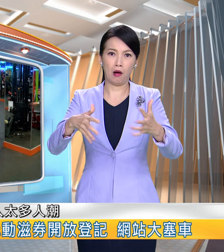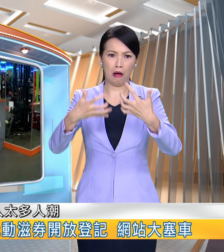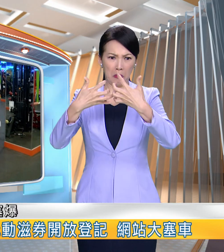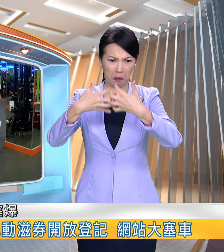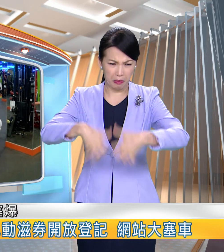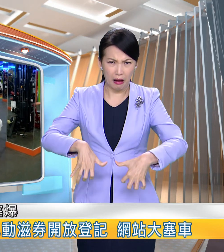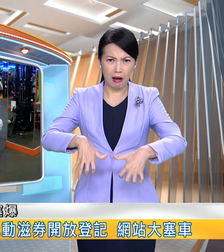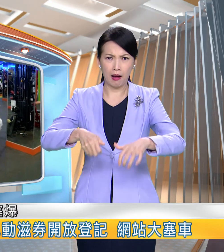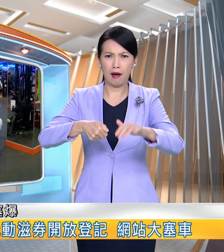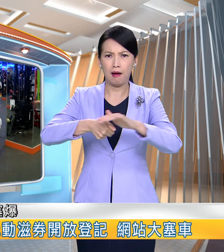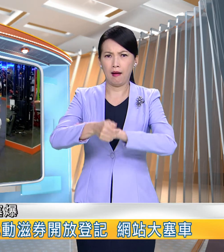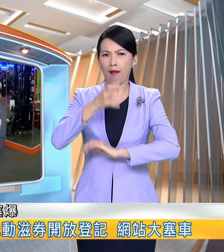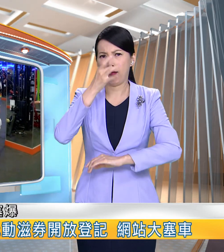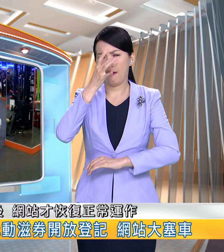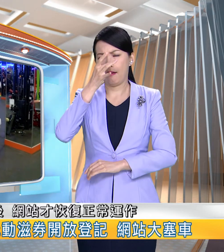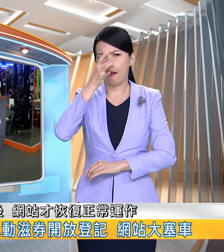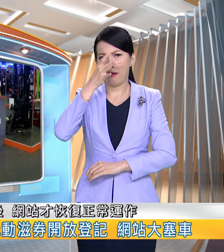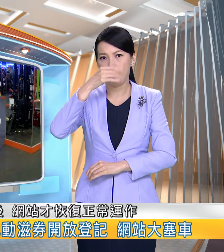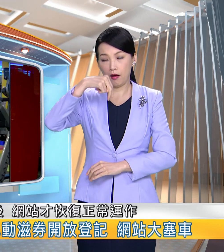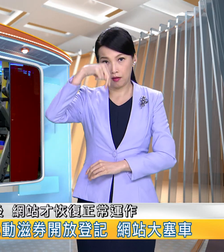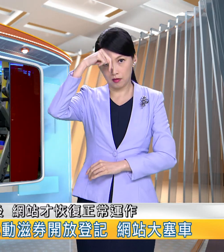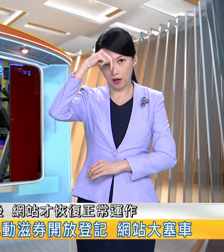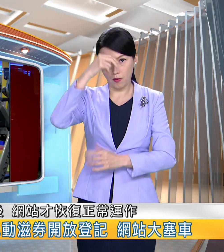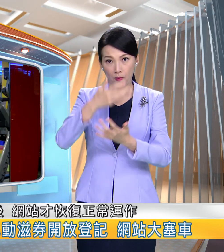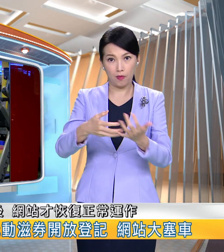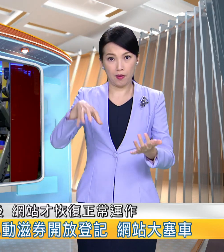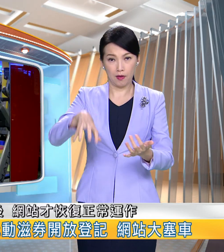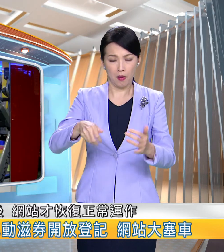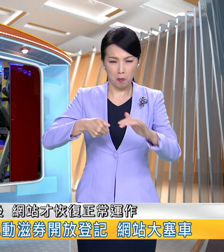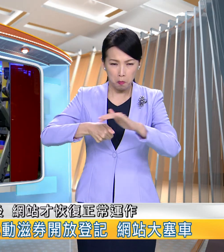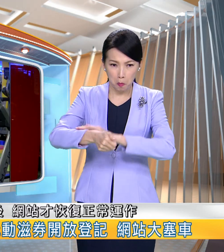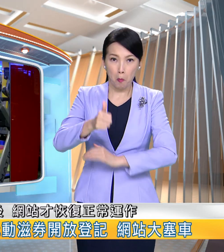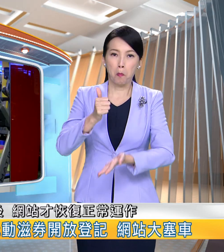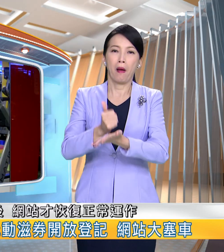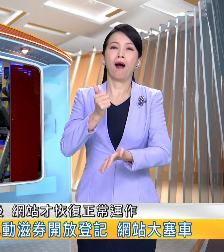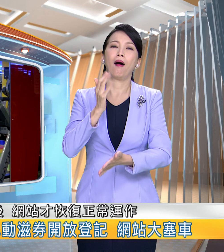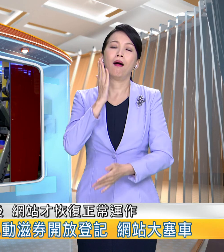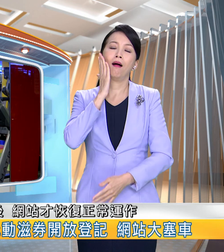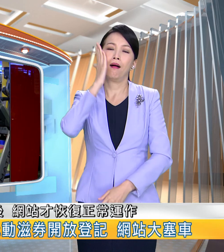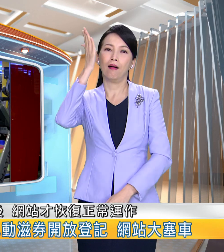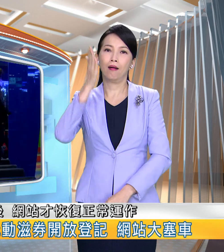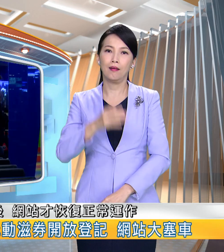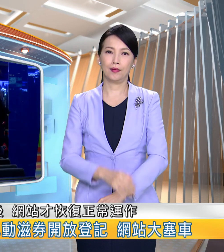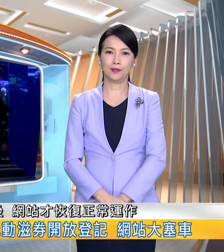乎被塞爆，直到下午过后网站才恢复了正常的运作。